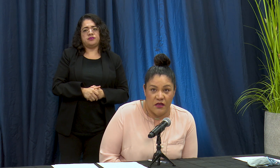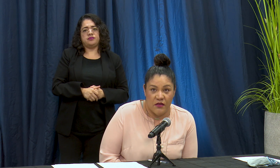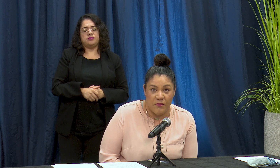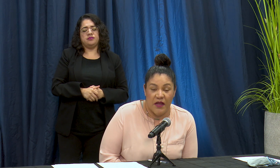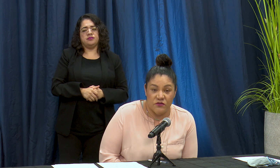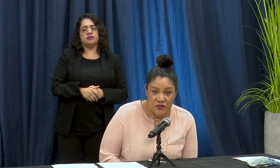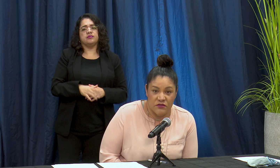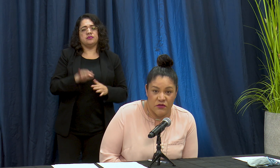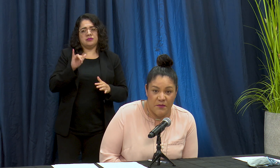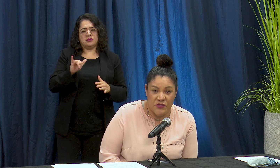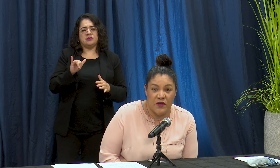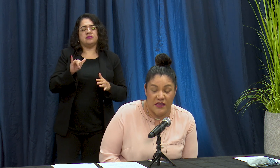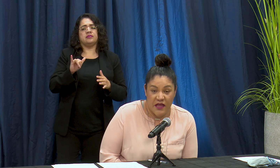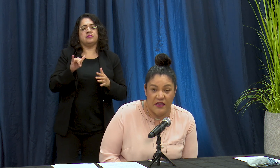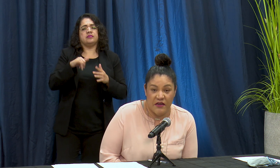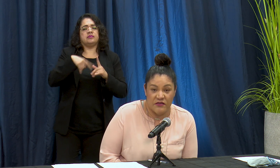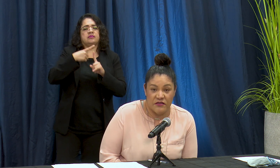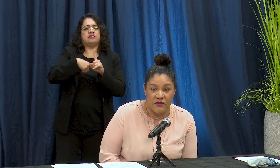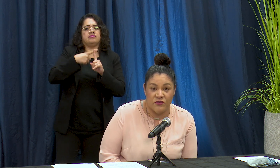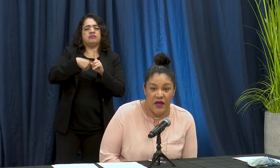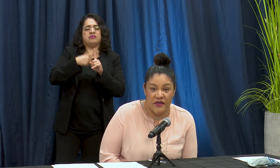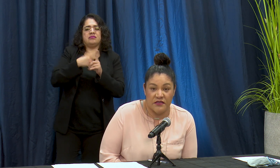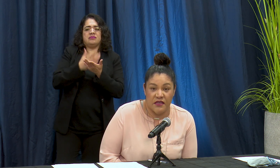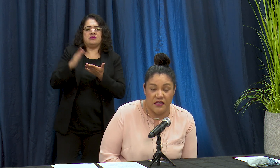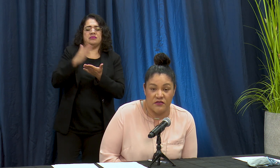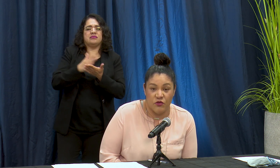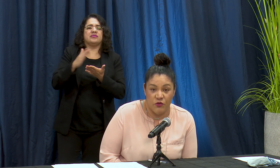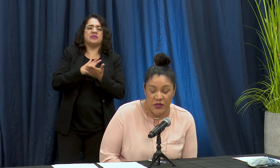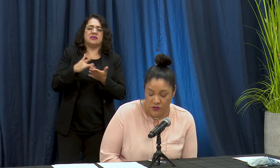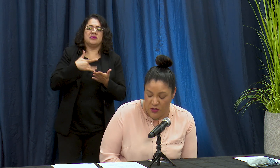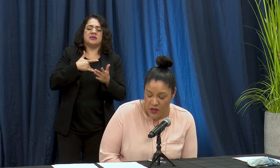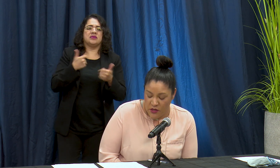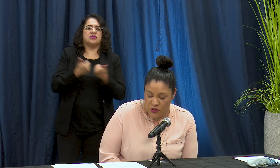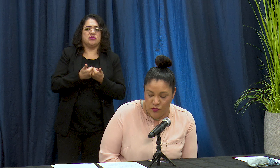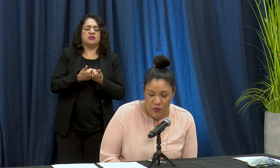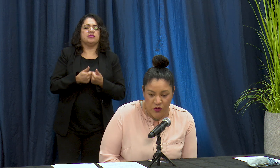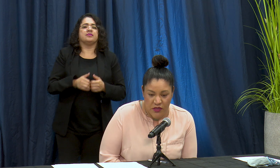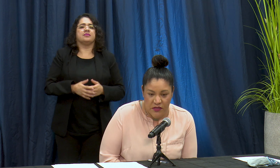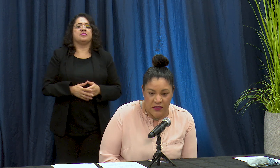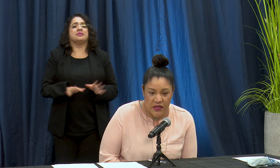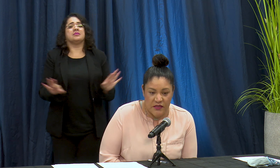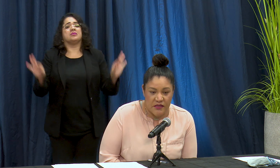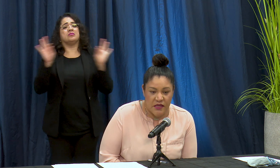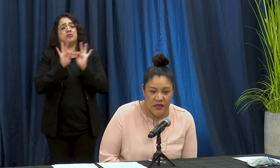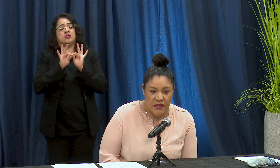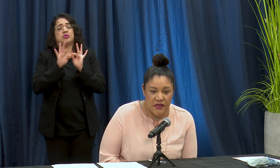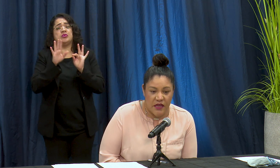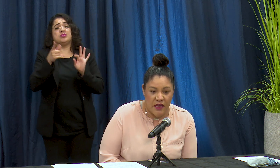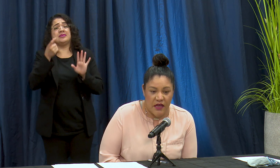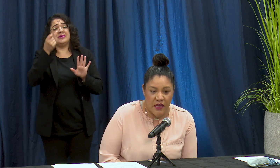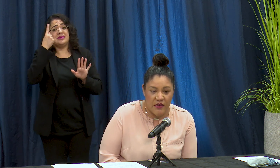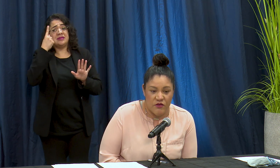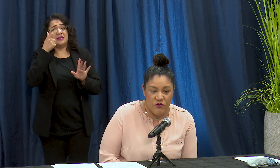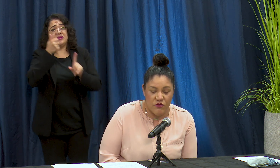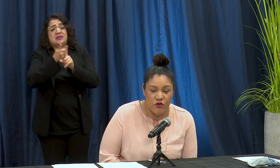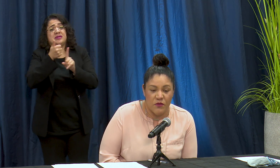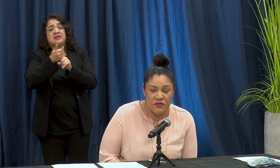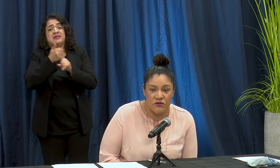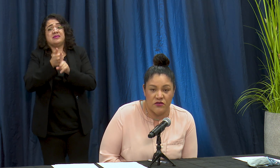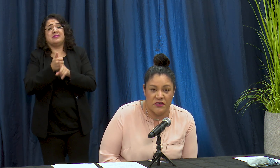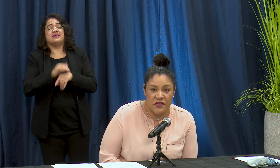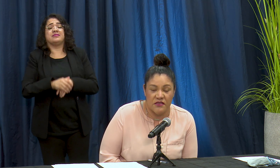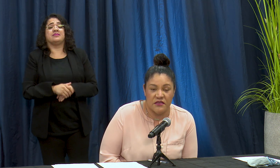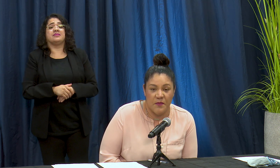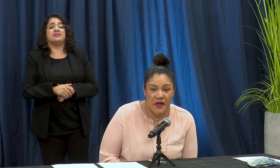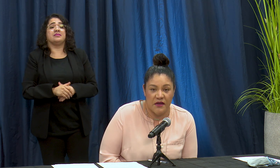los plazos de la mensualidad de los hogares que son dueños. Es muy importante entender que no nomás